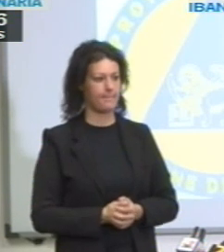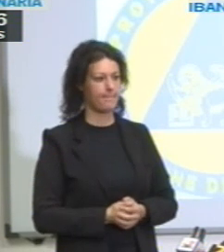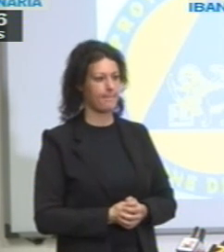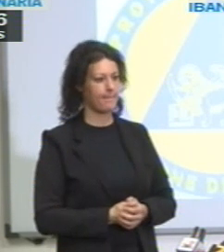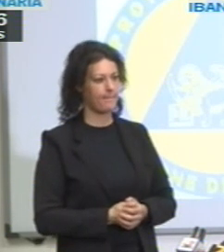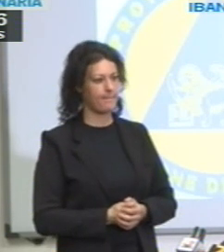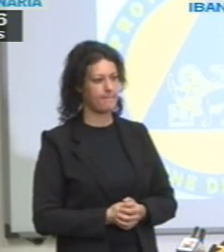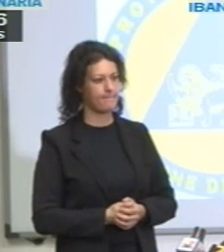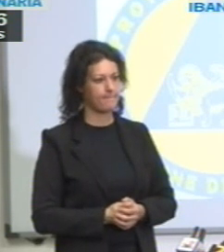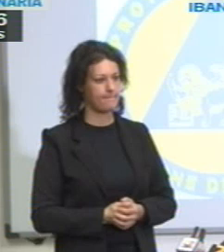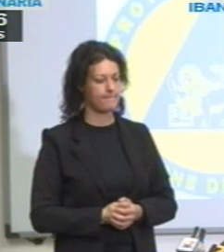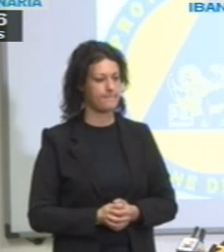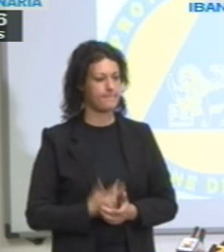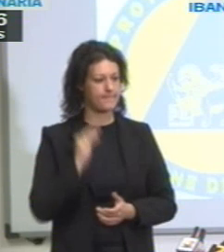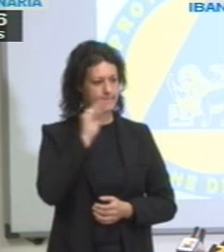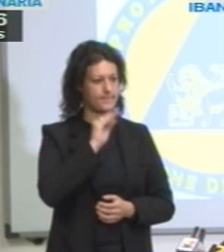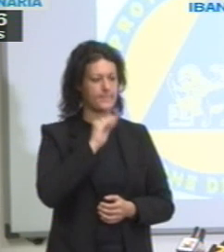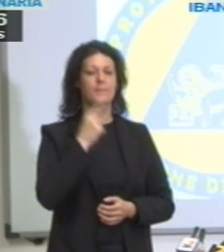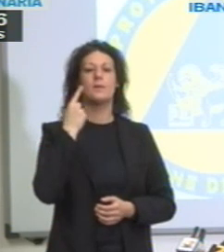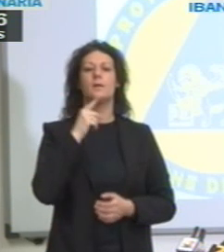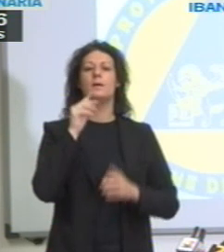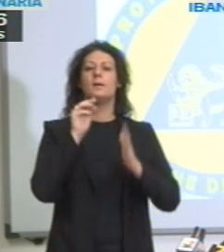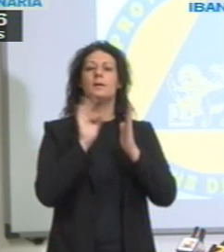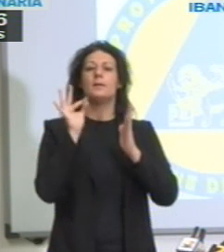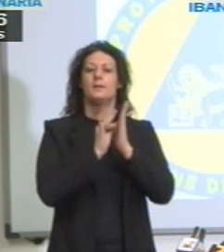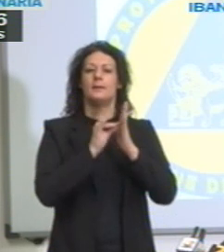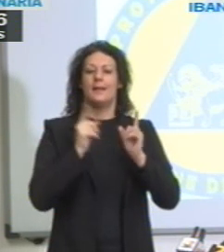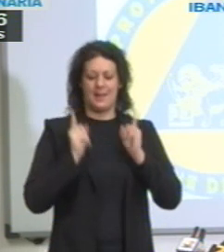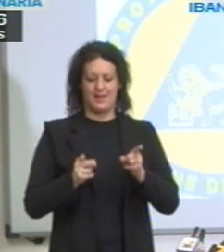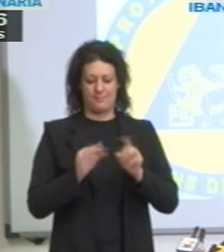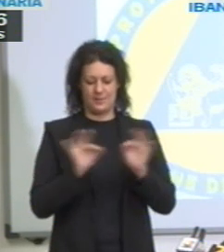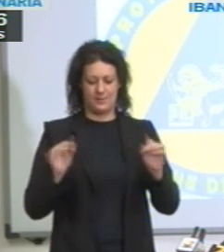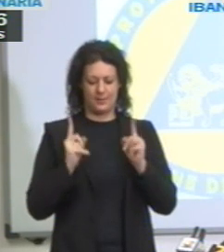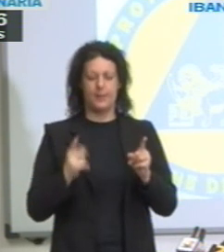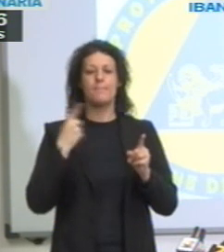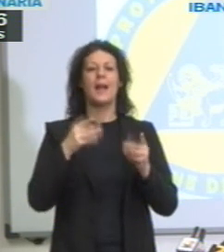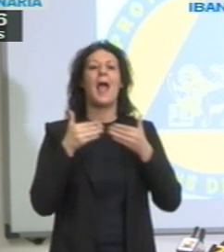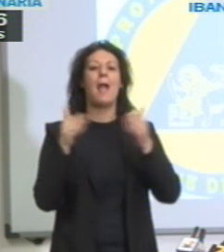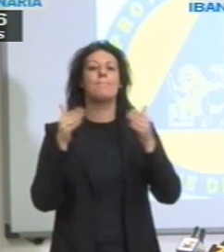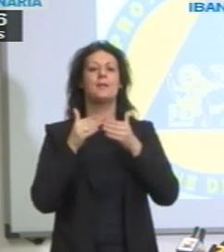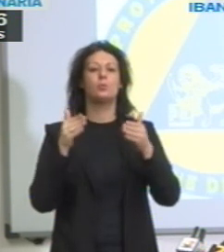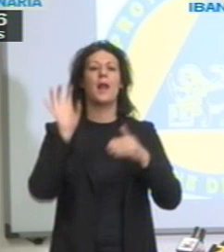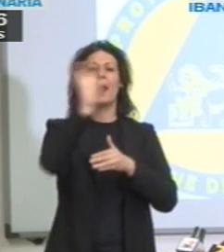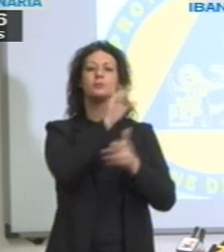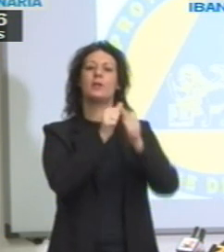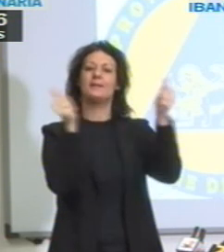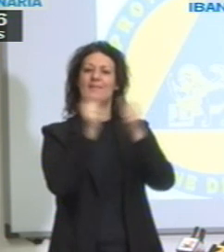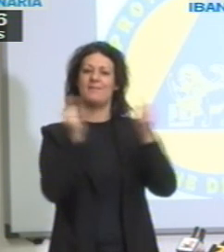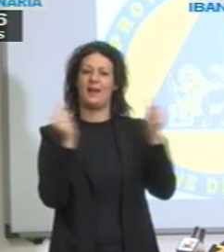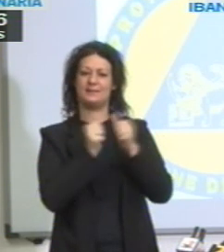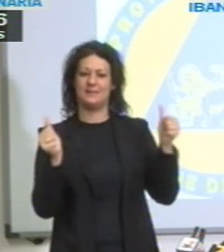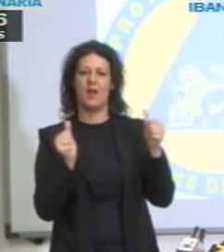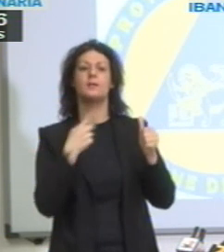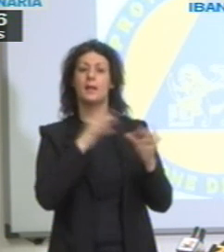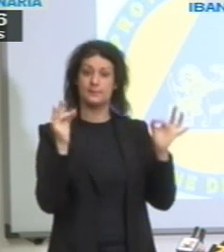decreto sull'algoritmo per le riaperture differenziate è stato concordato con le regioni. Lei è d'accordo su tutto o avrebbe cambiato?